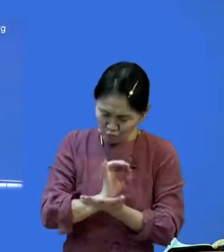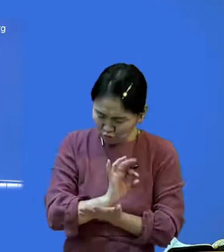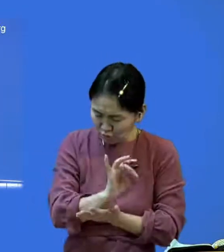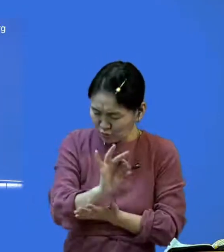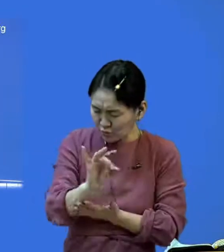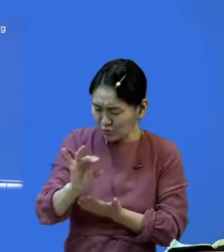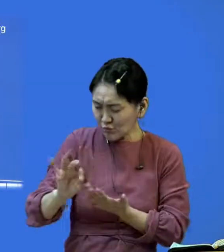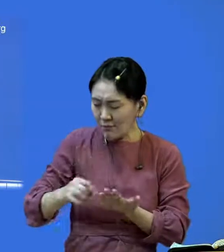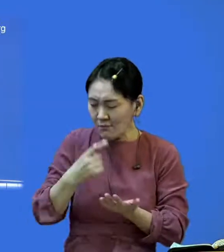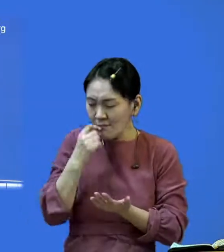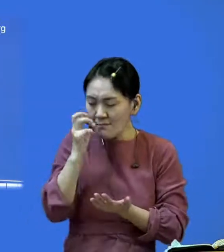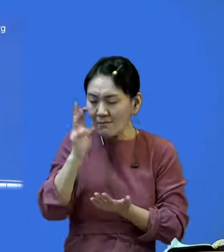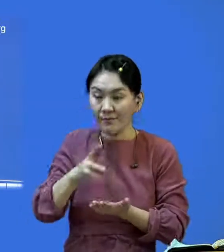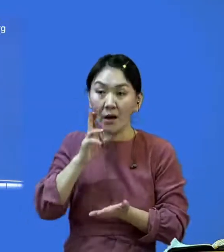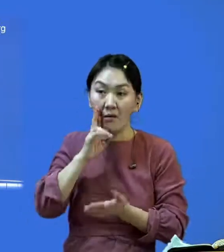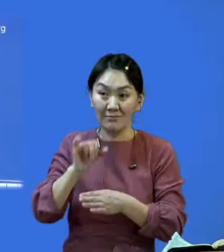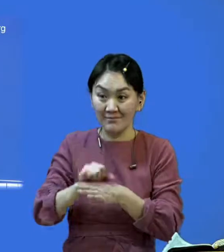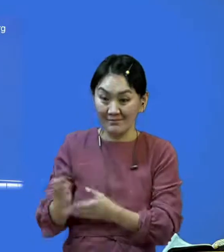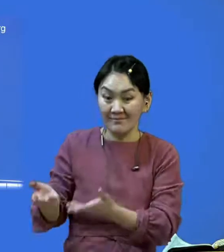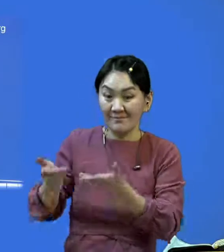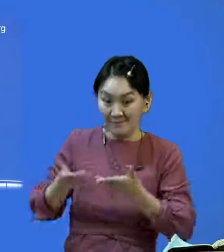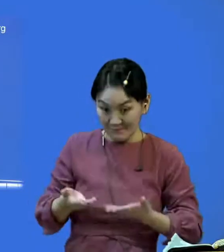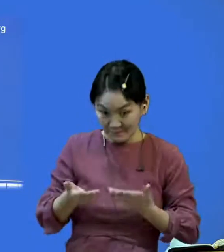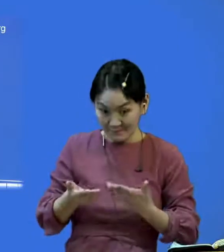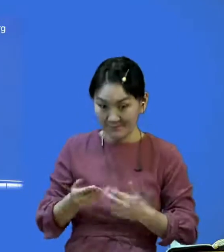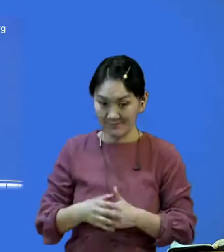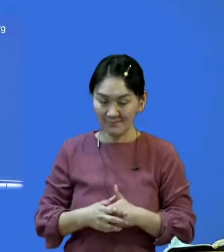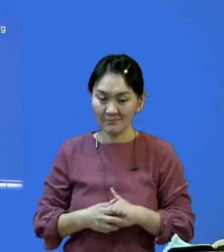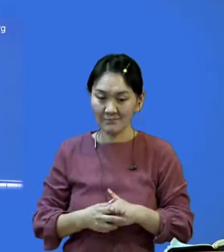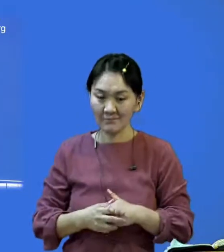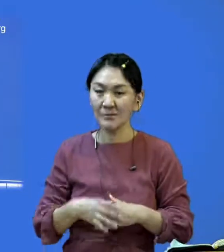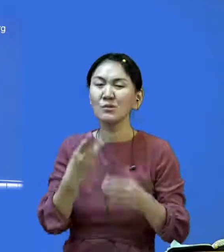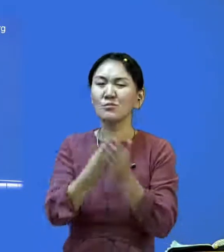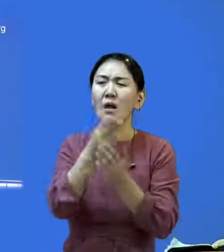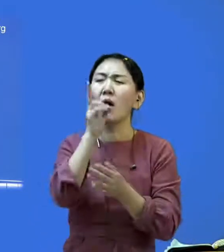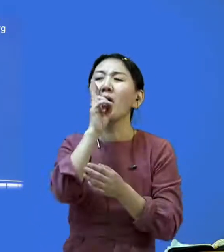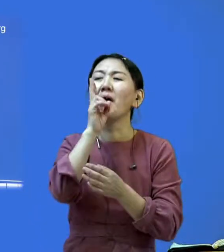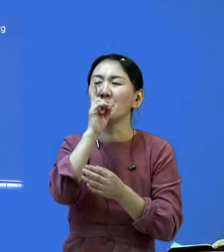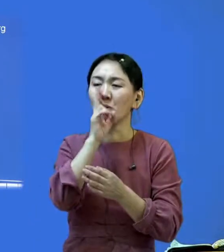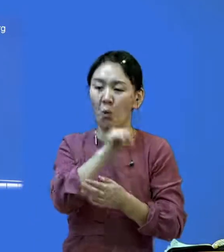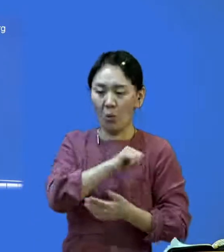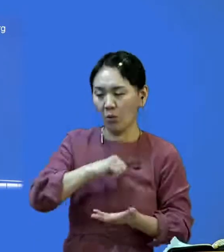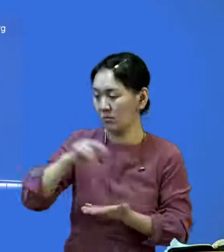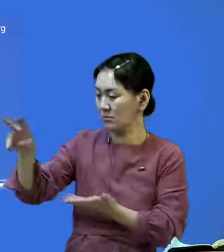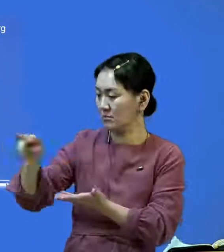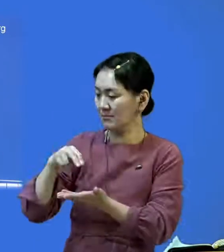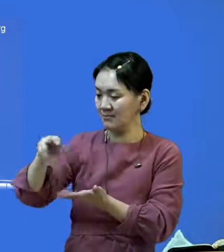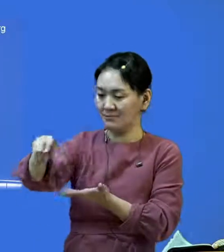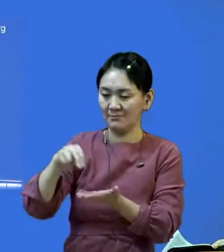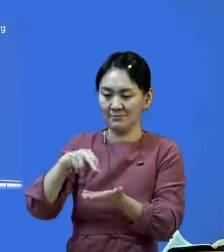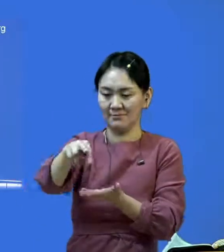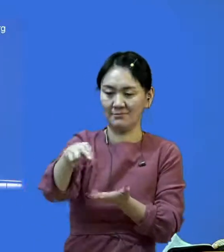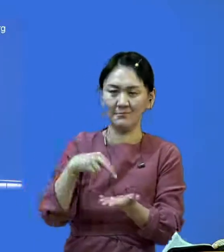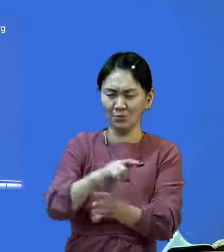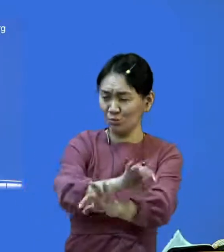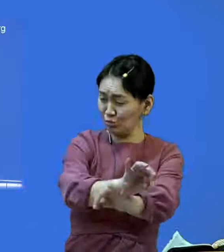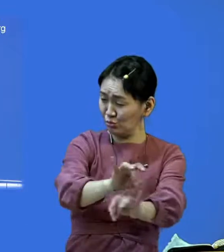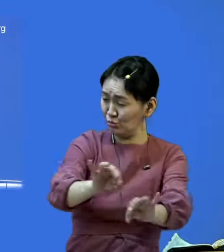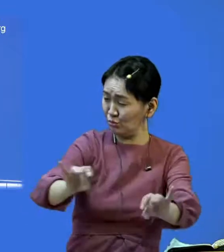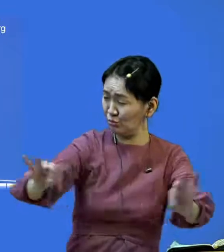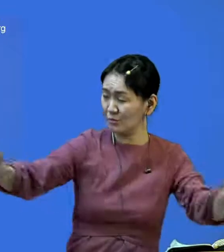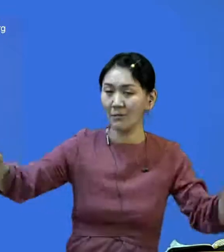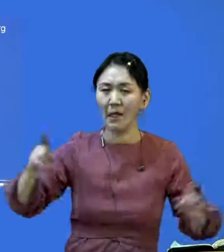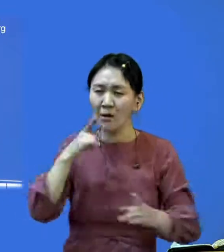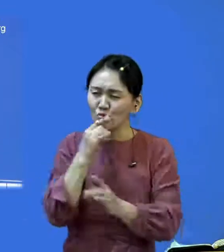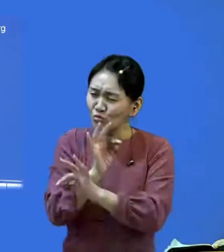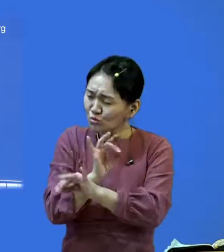ээ. Та өөртөө үйлчлэх тийм зогийн газарт очивол тийм ээ. Амт нь өөр, шим тижэл нь өөр,